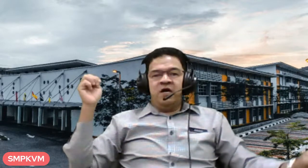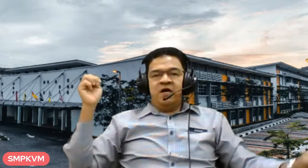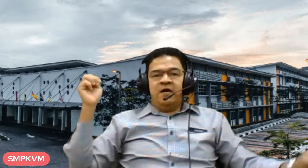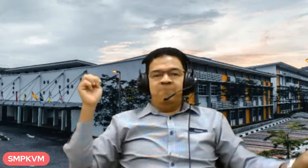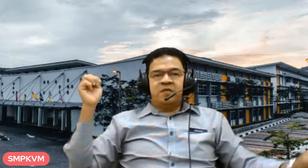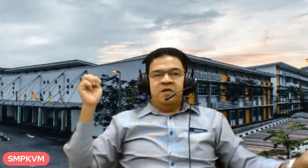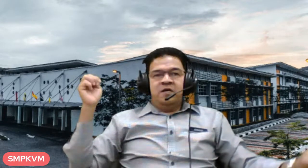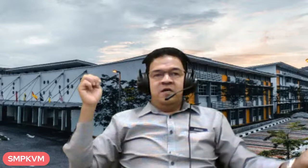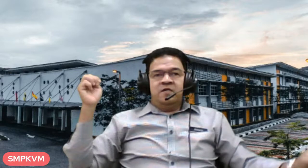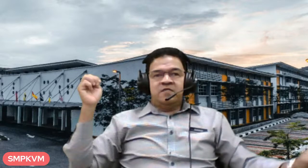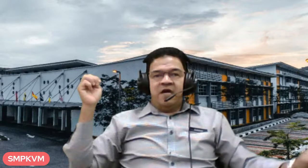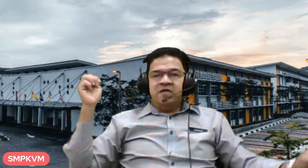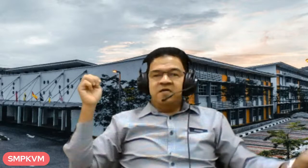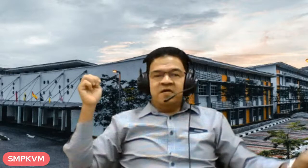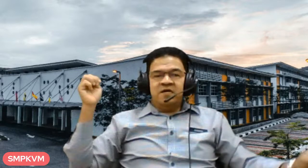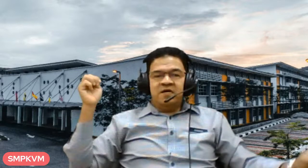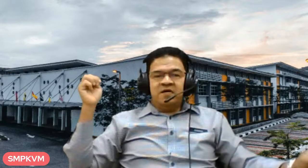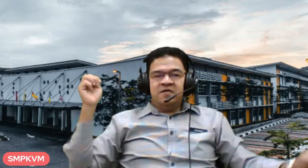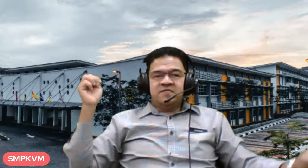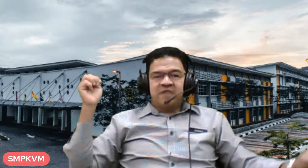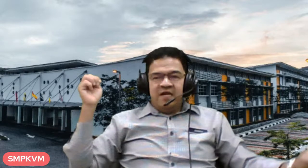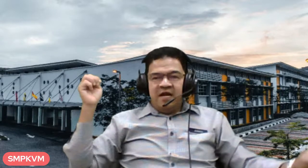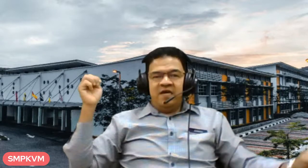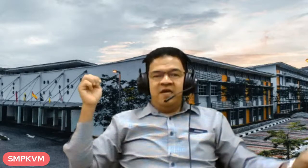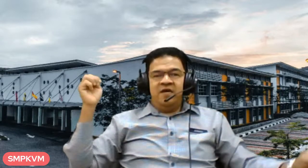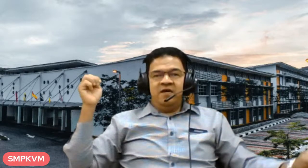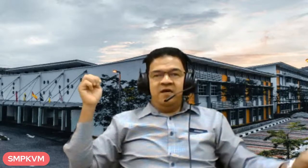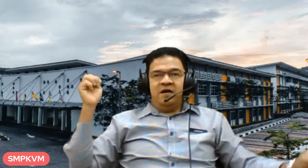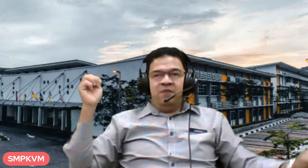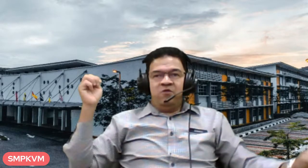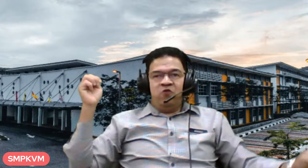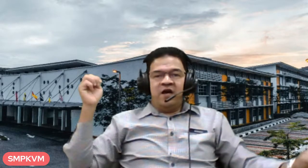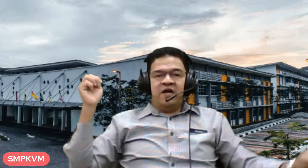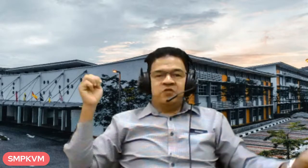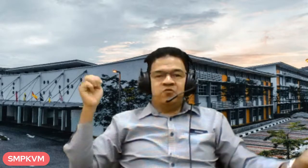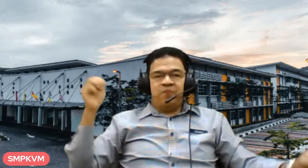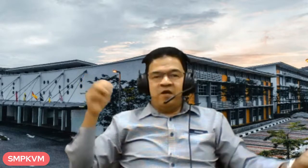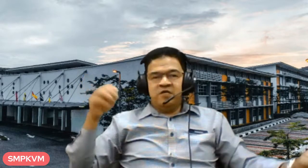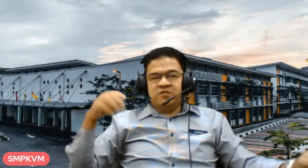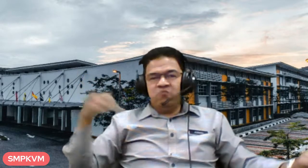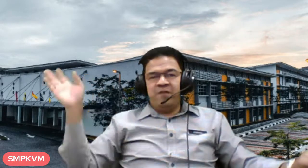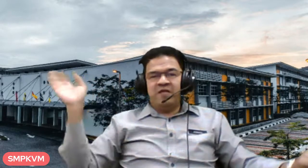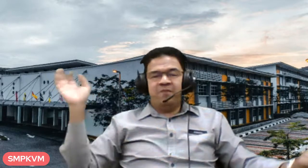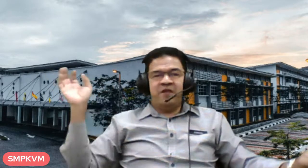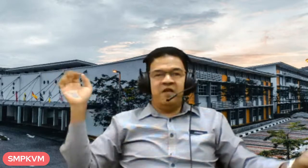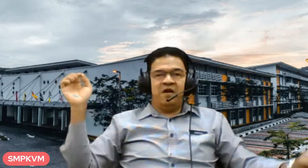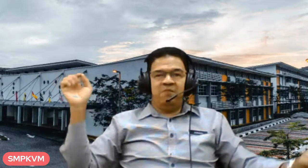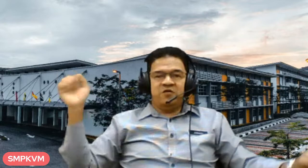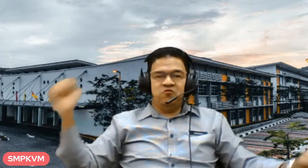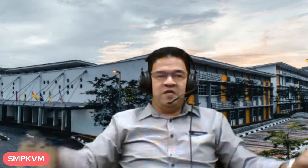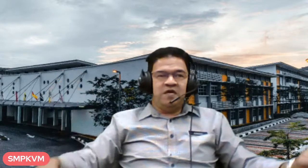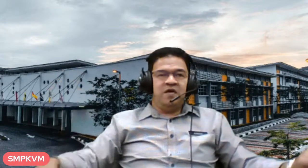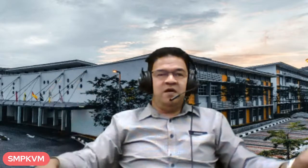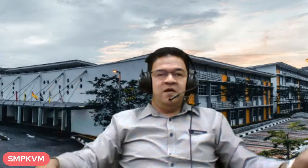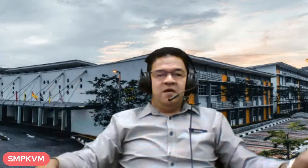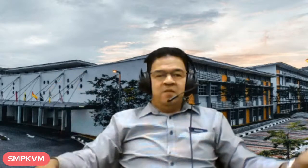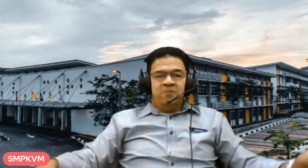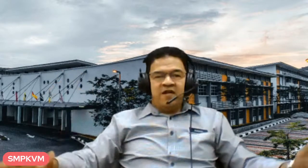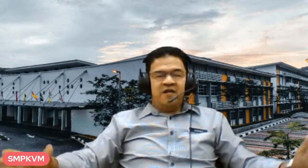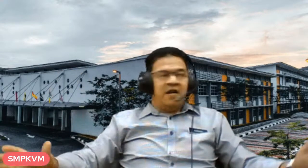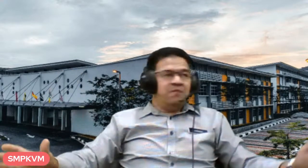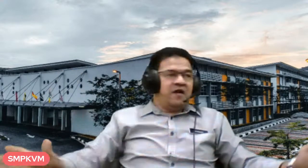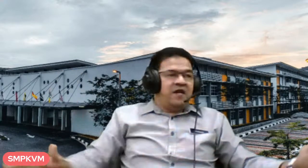itu saya jadi lagi mendoakan supaya semua Praja Praja yang masuk ini